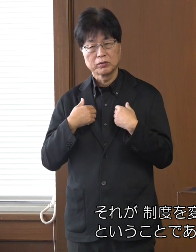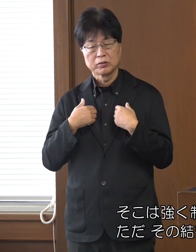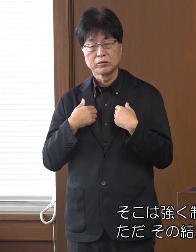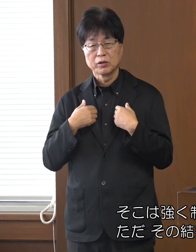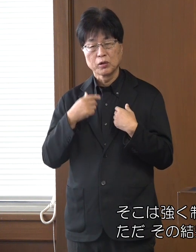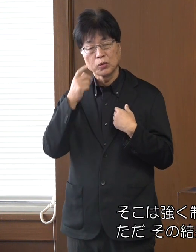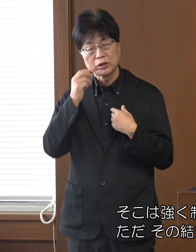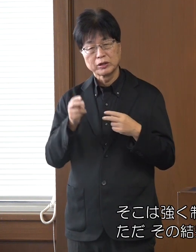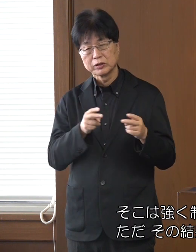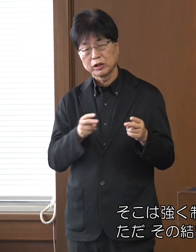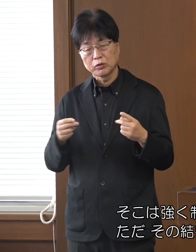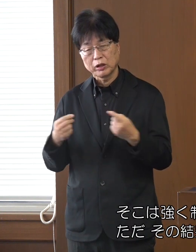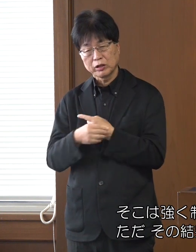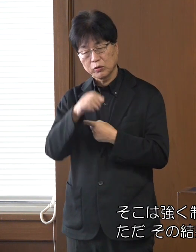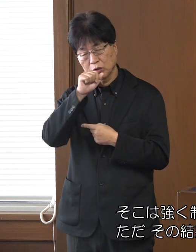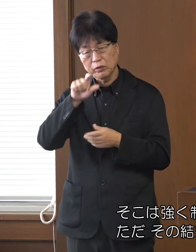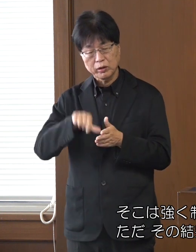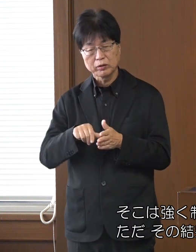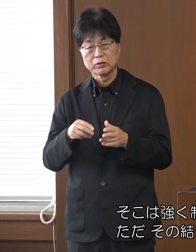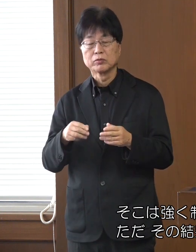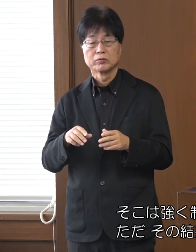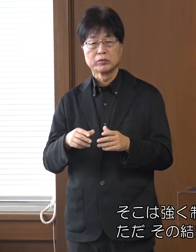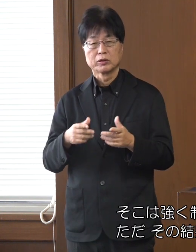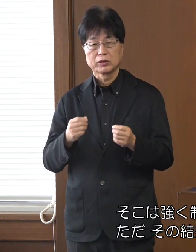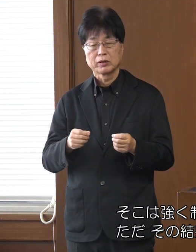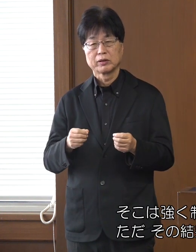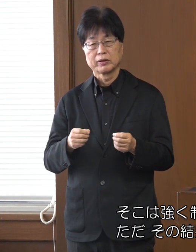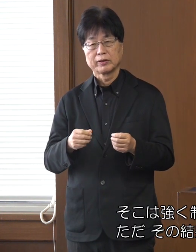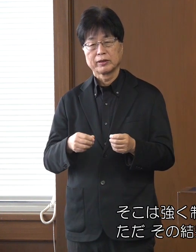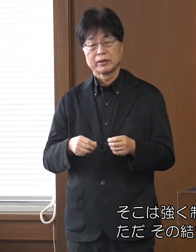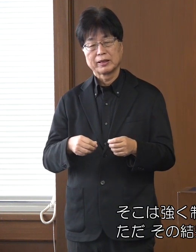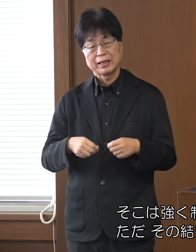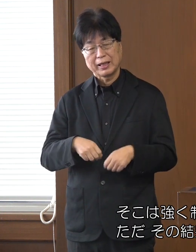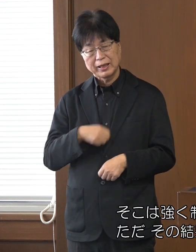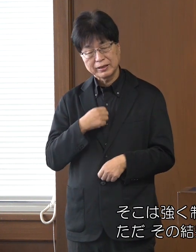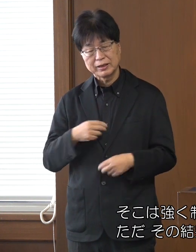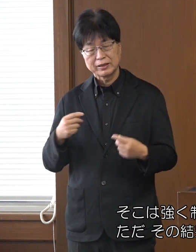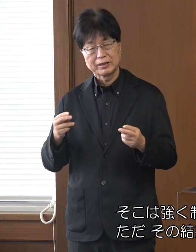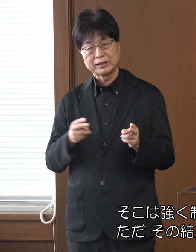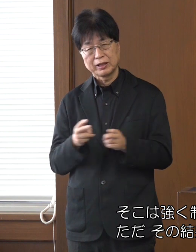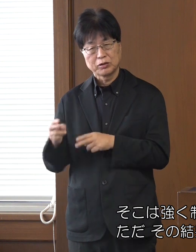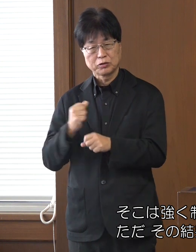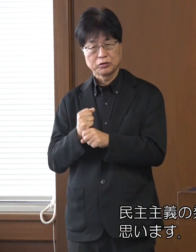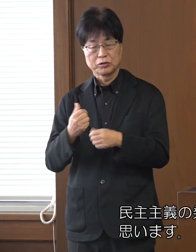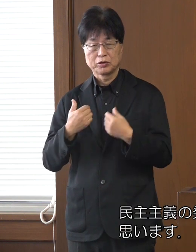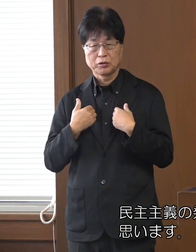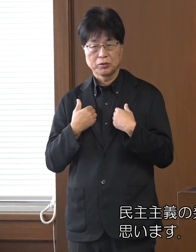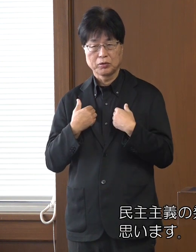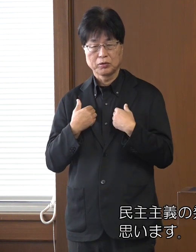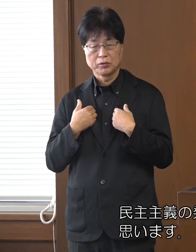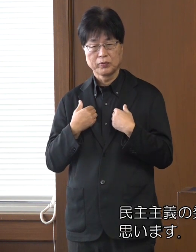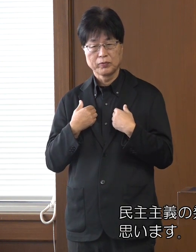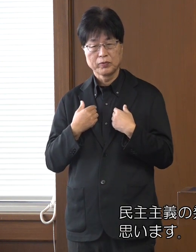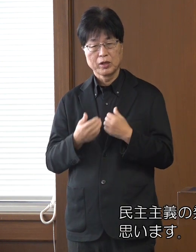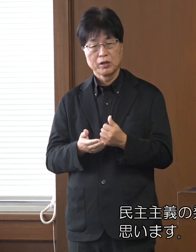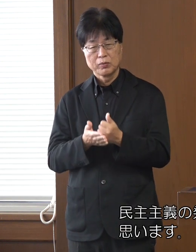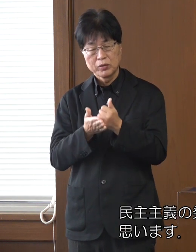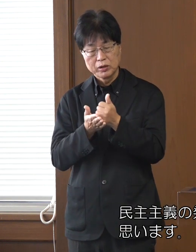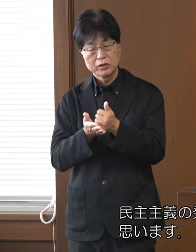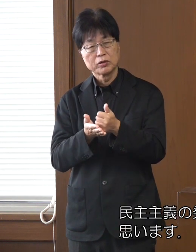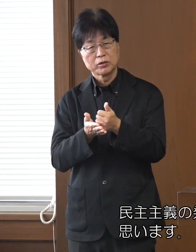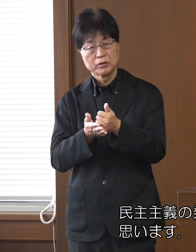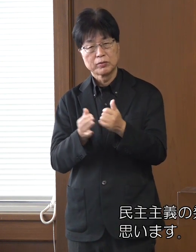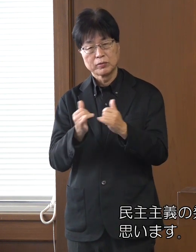まあ、そこは強く制度改正をして、ただその結果はみんなで共有しながら民主主義の発展に努めていくべきだと思います